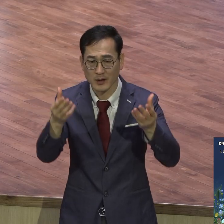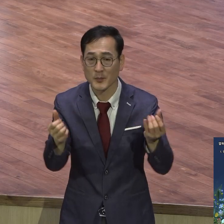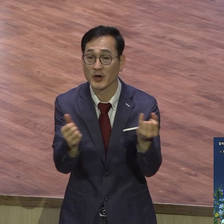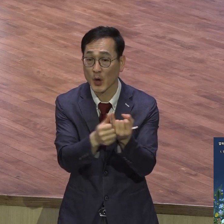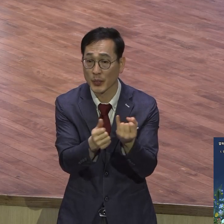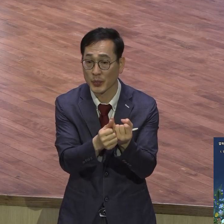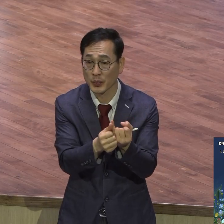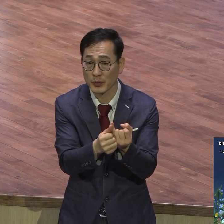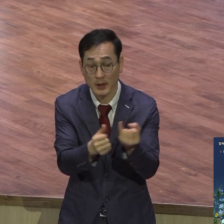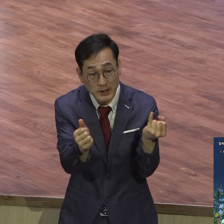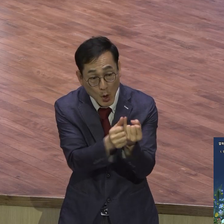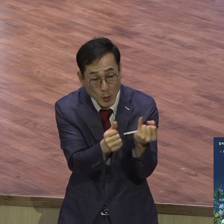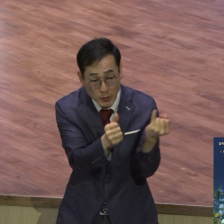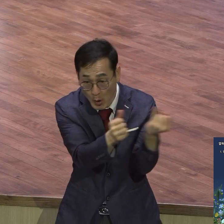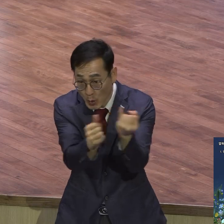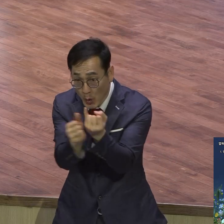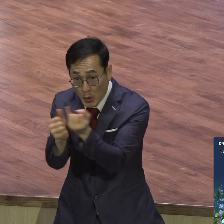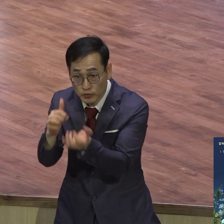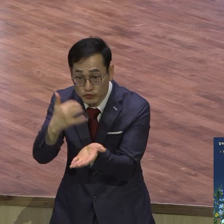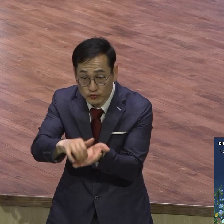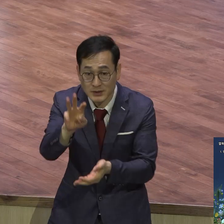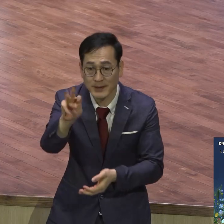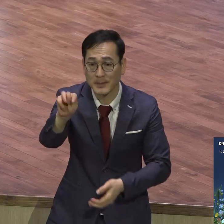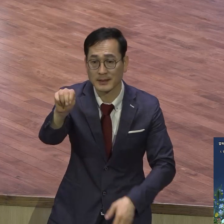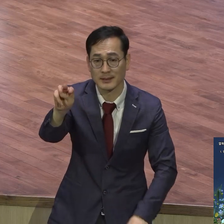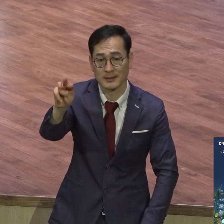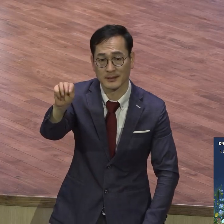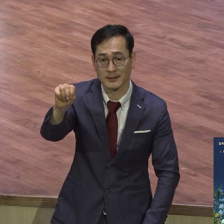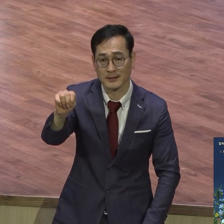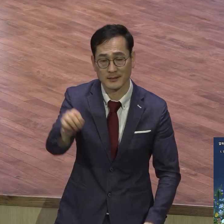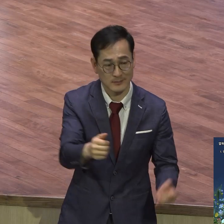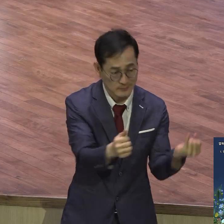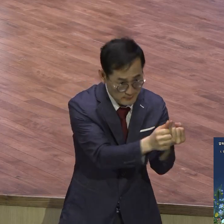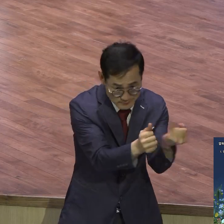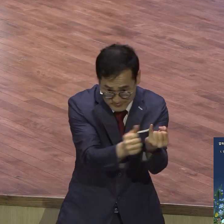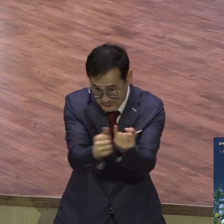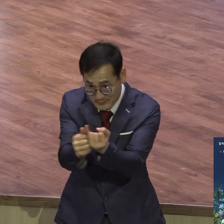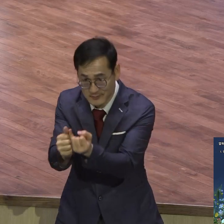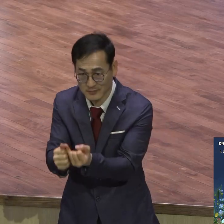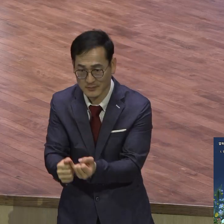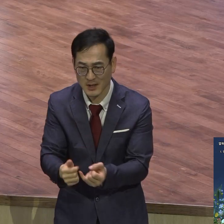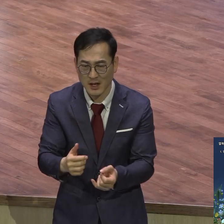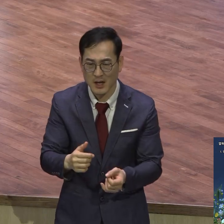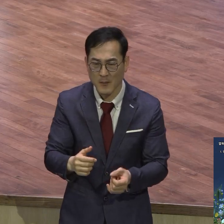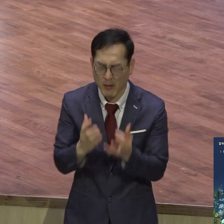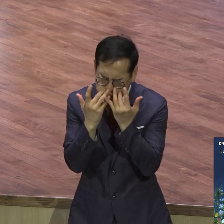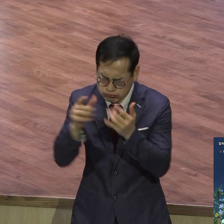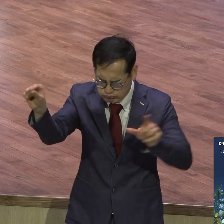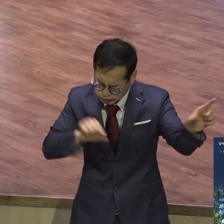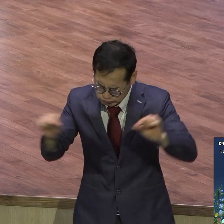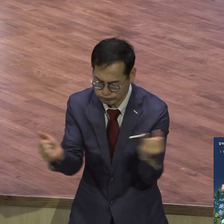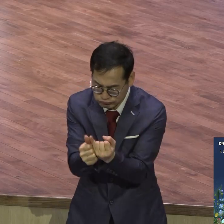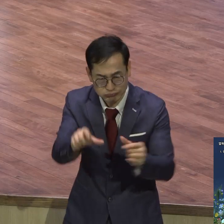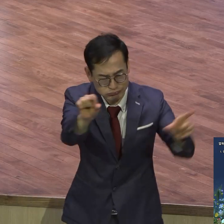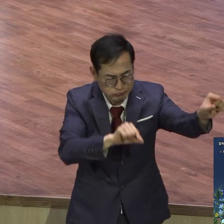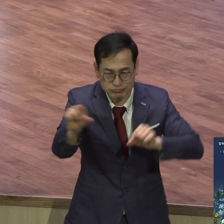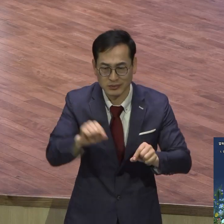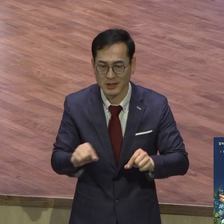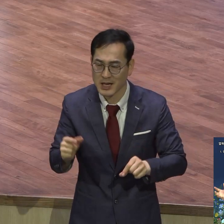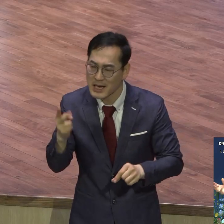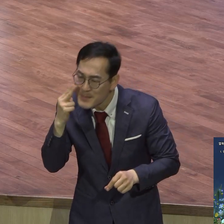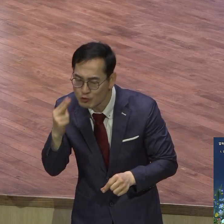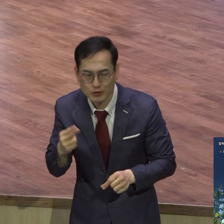3만 한 번 결혼식 하면 만 명이 2만 명이 사면 무조건 짝을 지어주면 그냥 결혼하는 거요. 미국 사람 일본